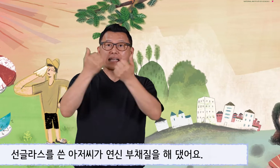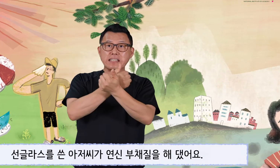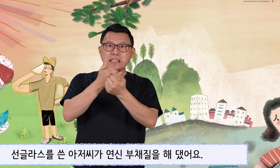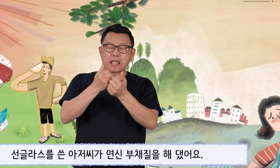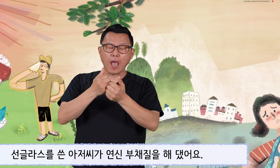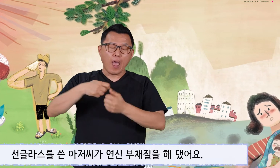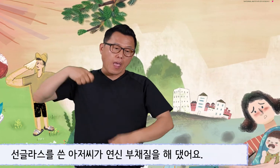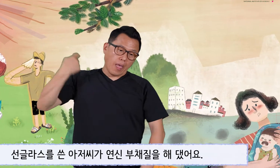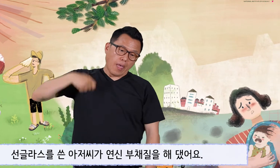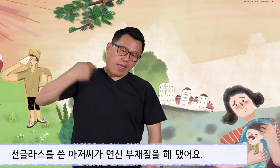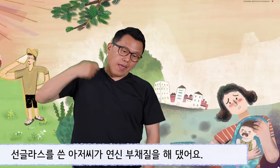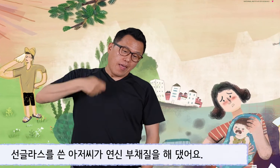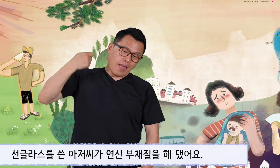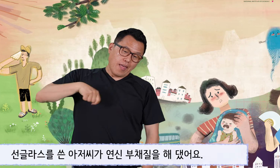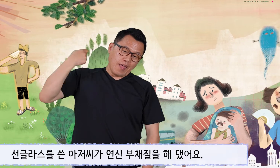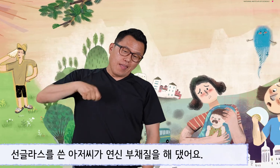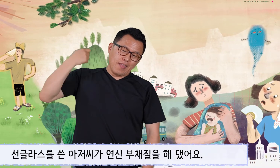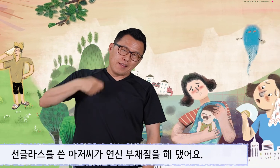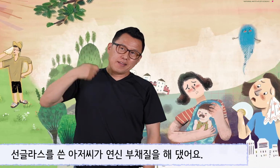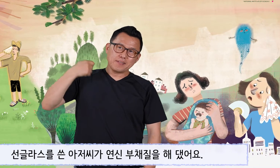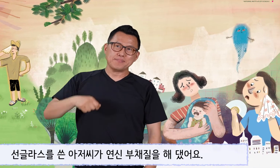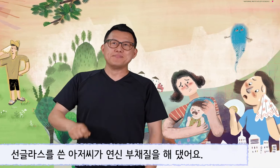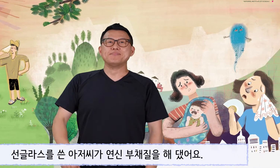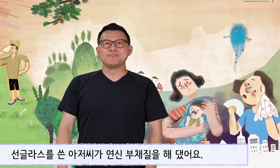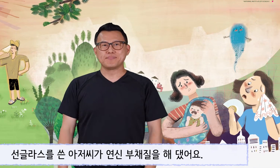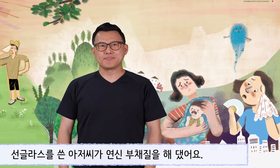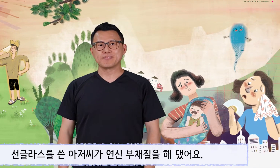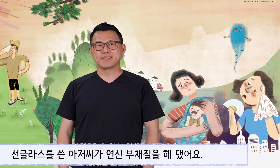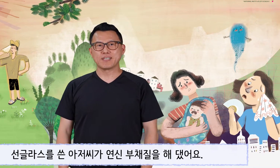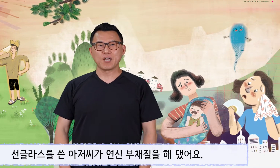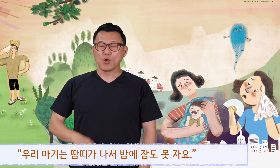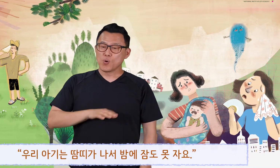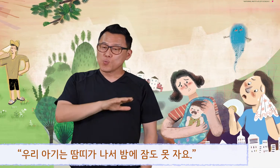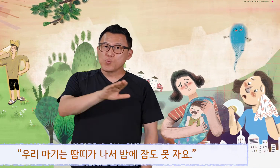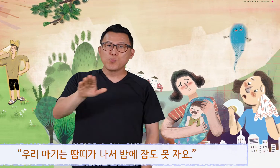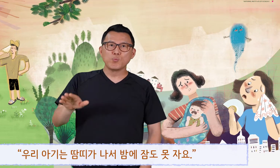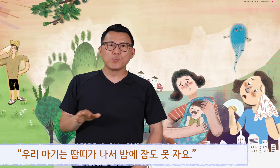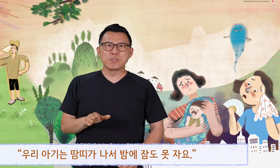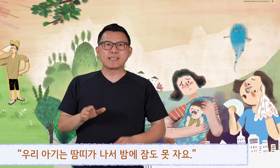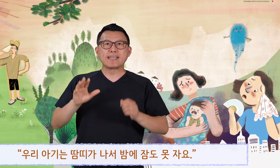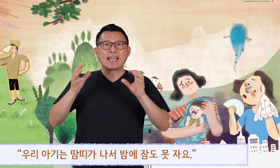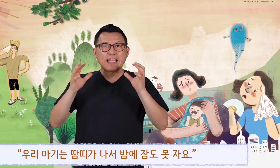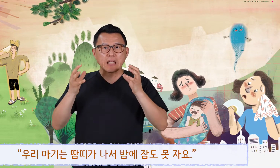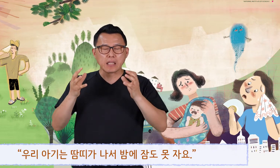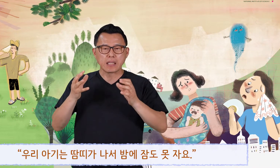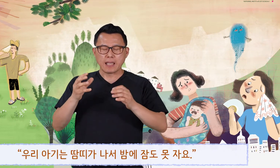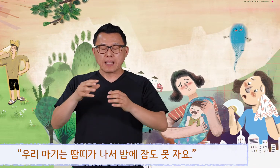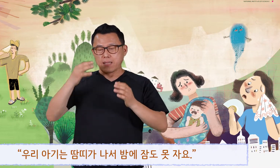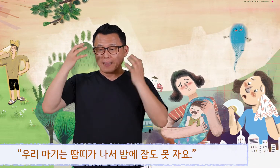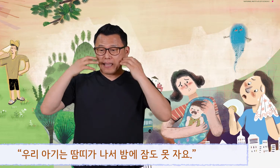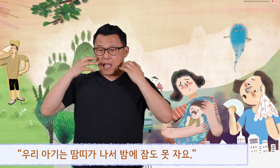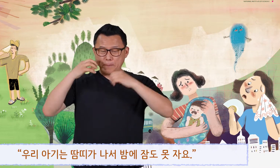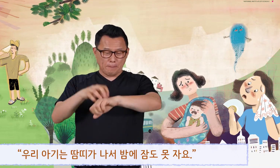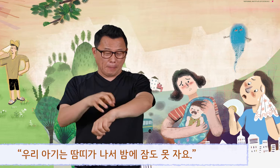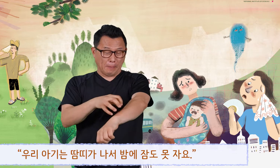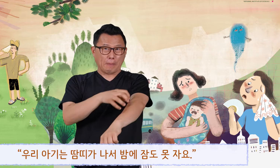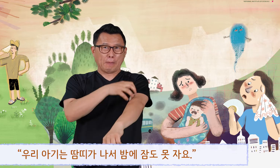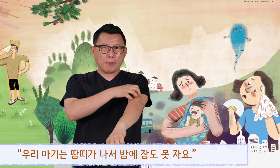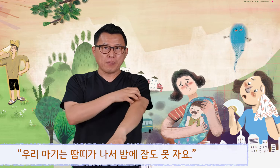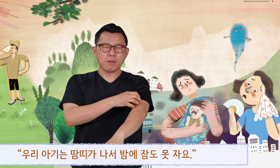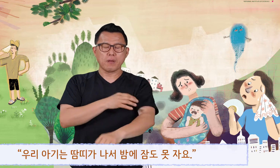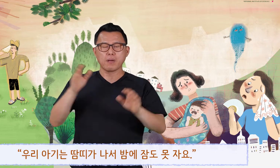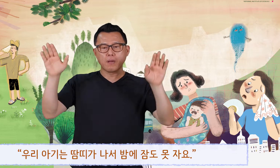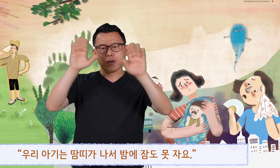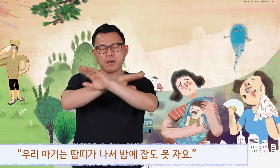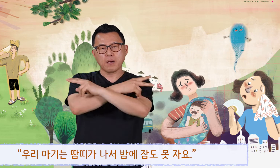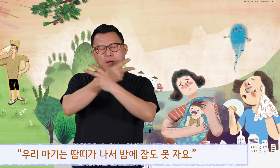선글라스를 쓴 아저씨가 연신 부채질을 해댔어요. 우리 아기는 땀띠가 나서 밤에